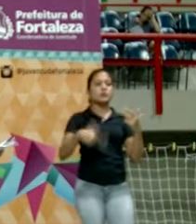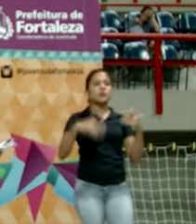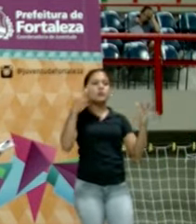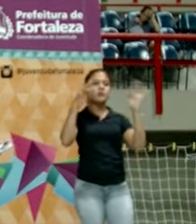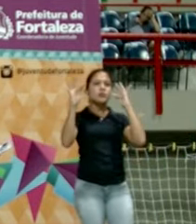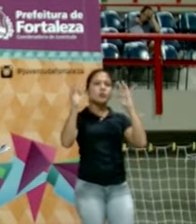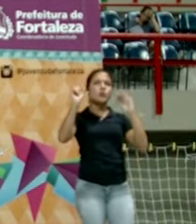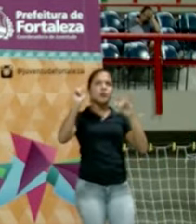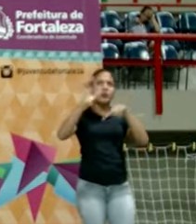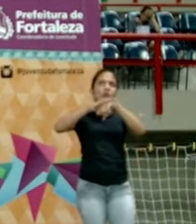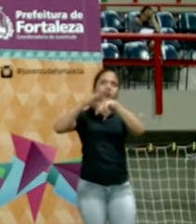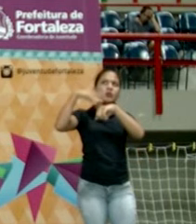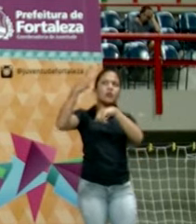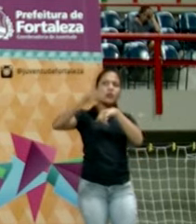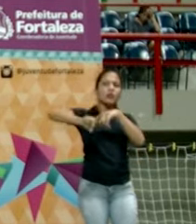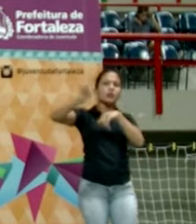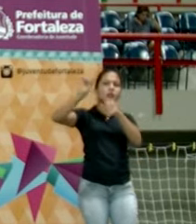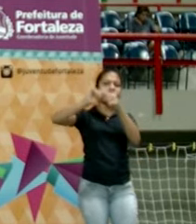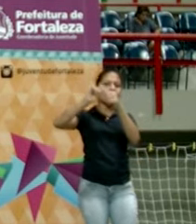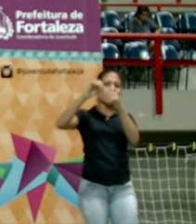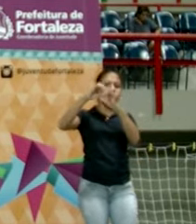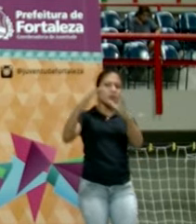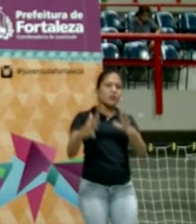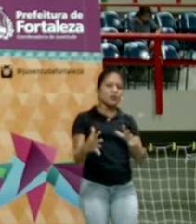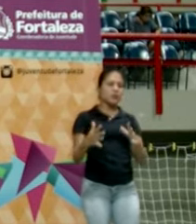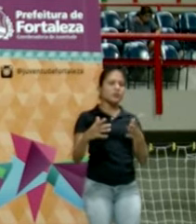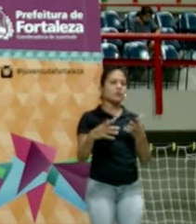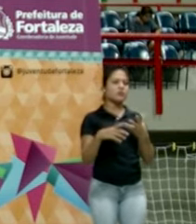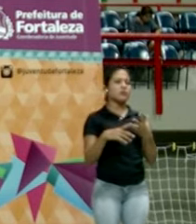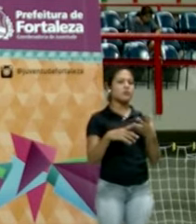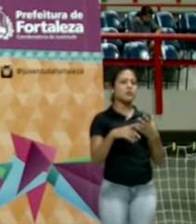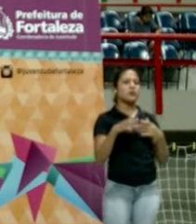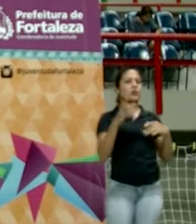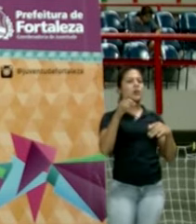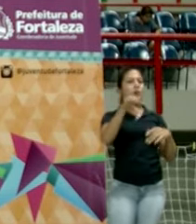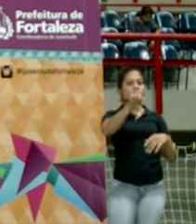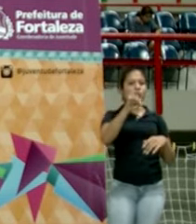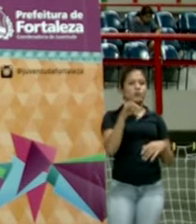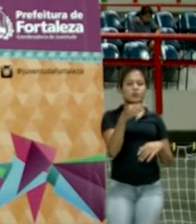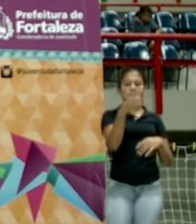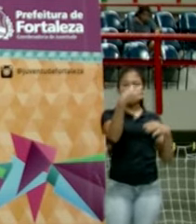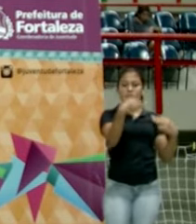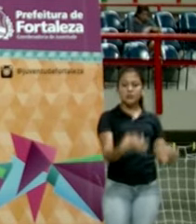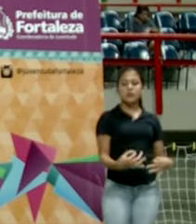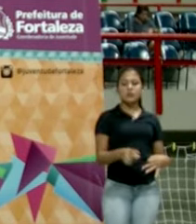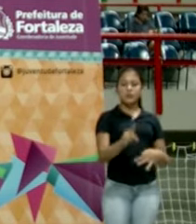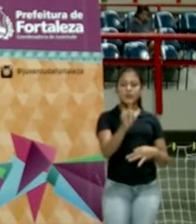letra D. Postulavam um princípio originário para o mundo.